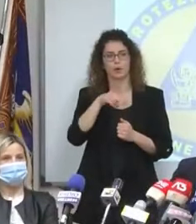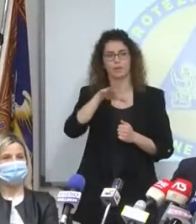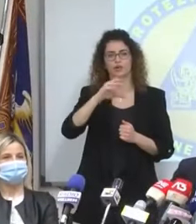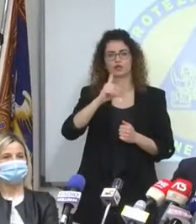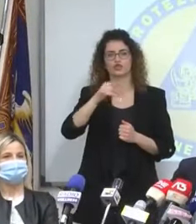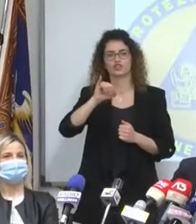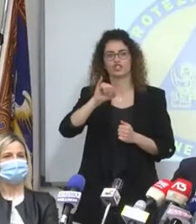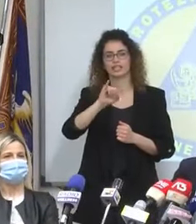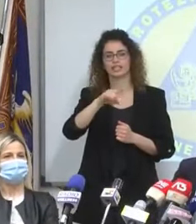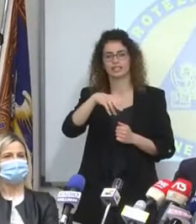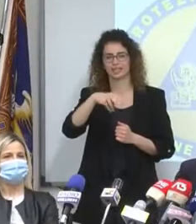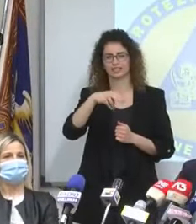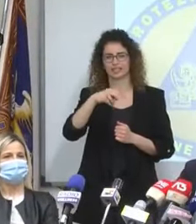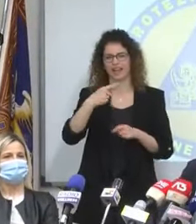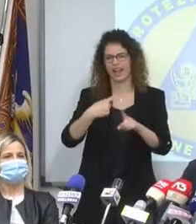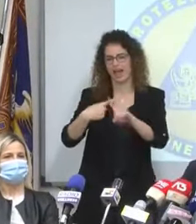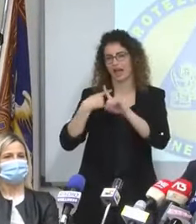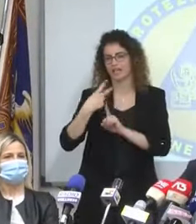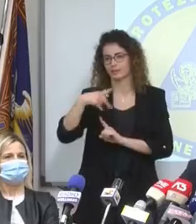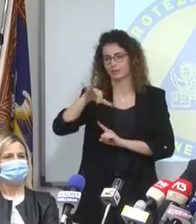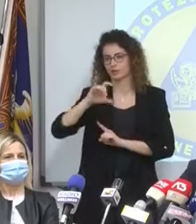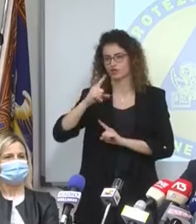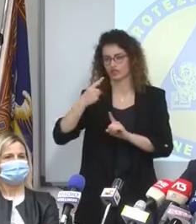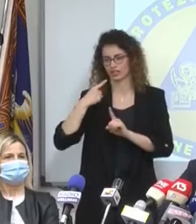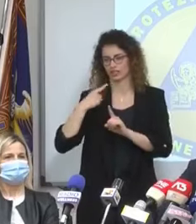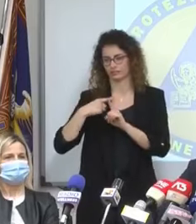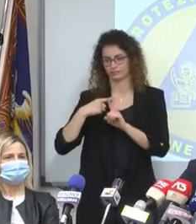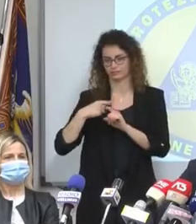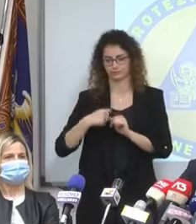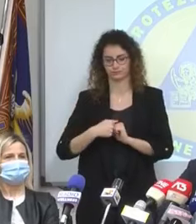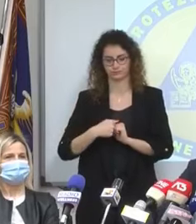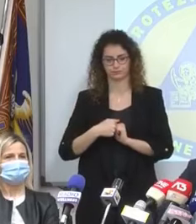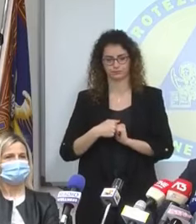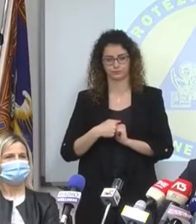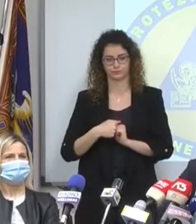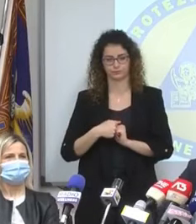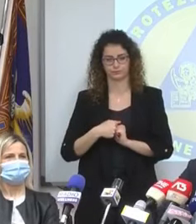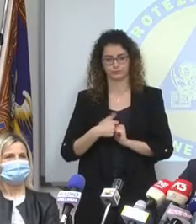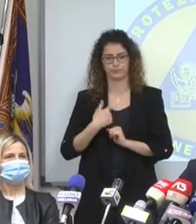per dire, l'ex Pagnossin, quindi Zanardo,